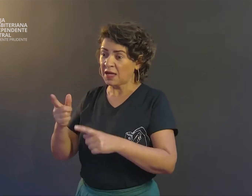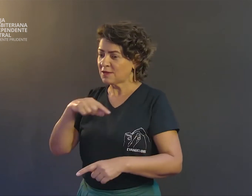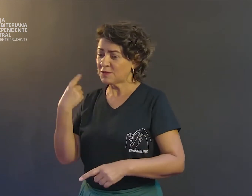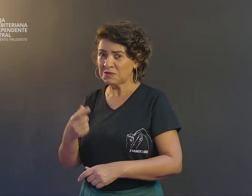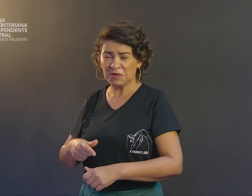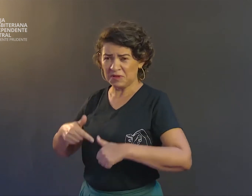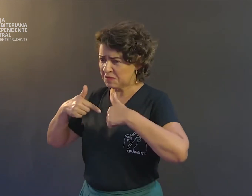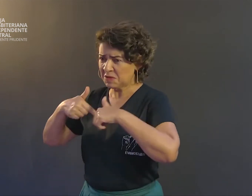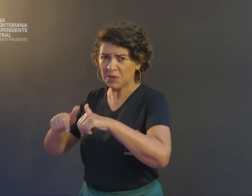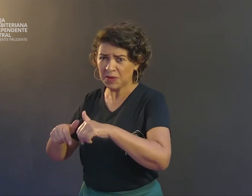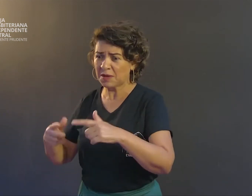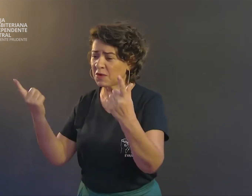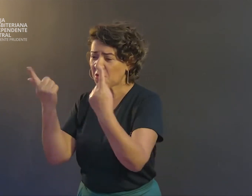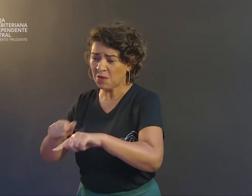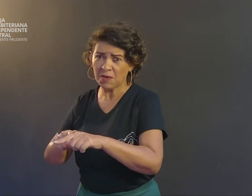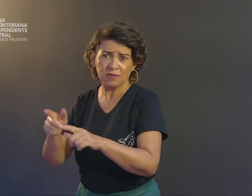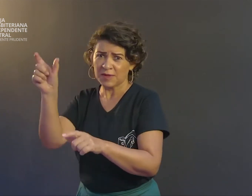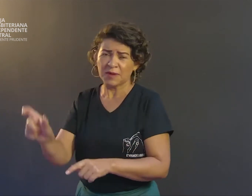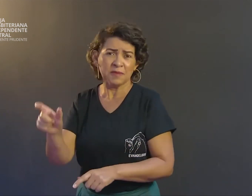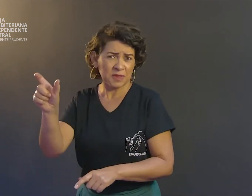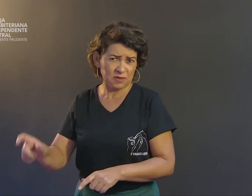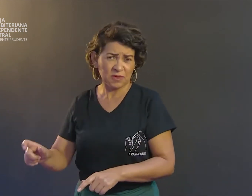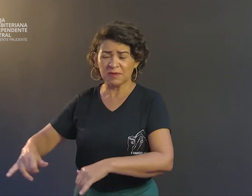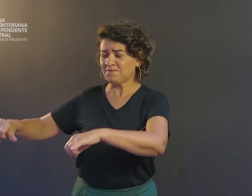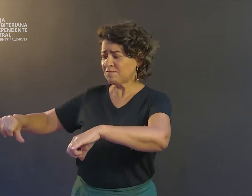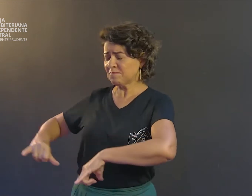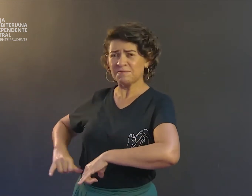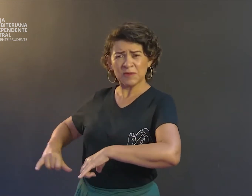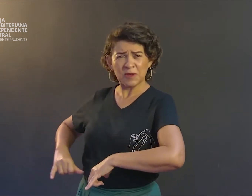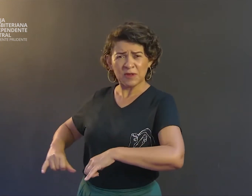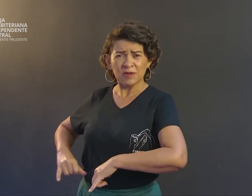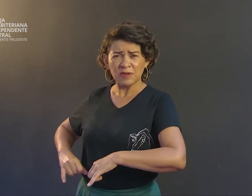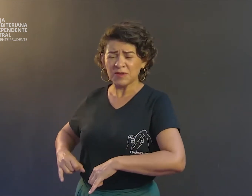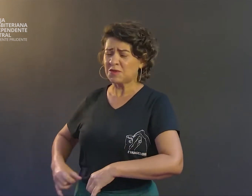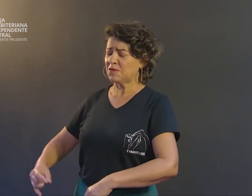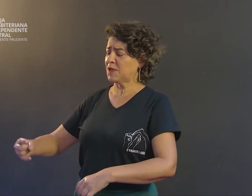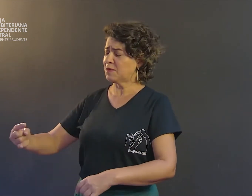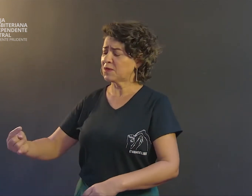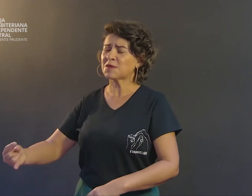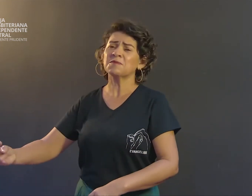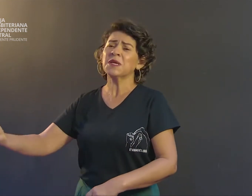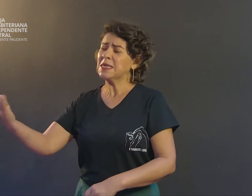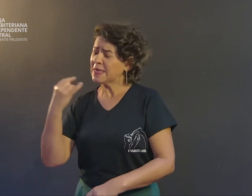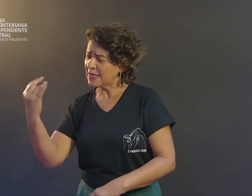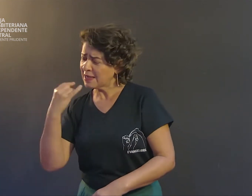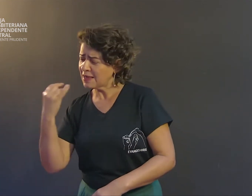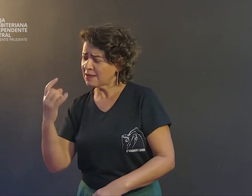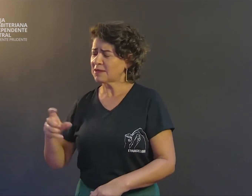Sofremos perseguições, oposição e tentação porque as pessoas nos ofendem, nos enganam,